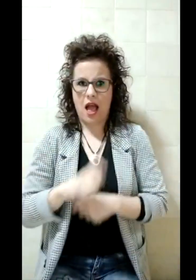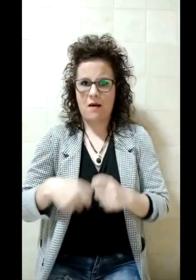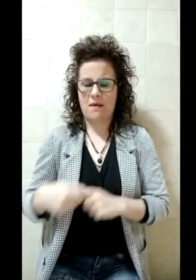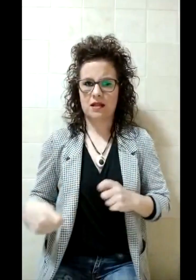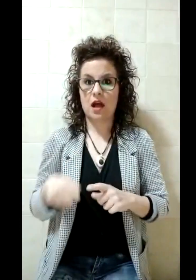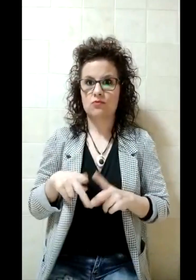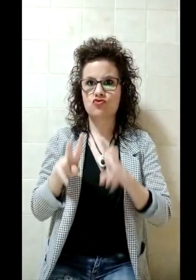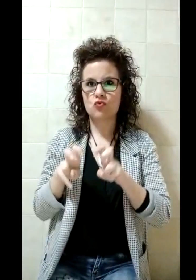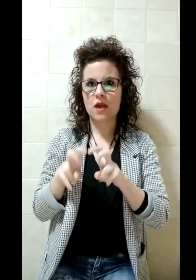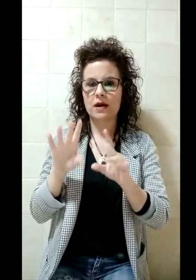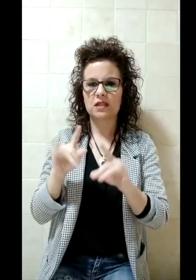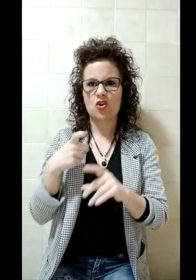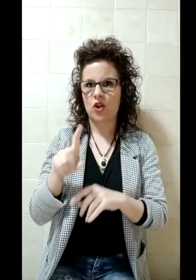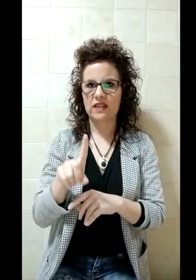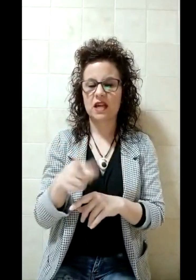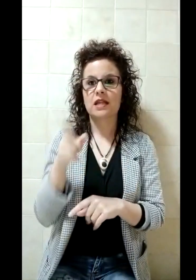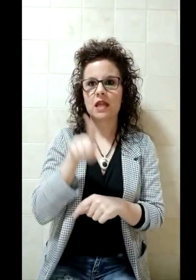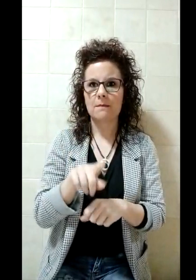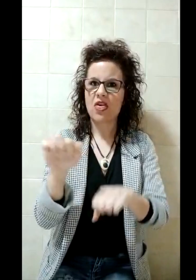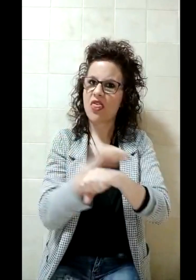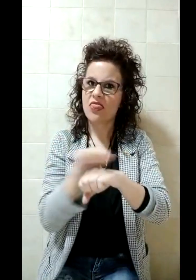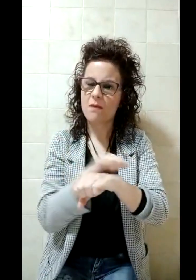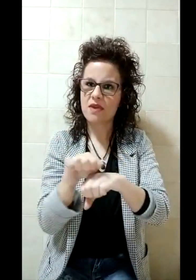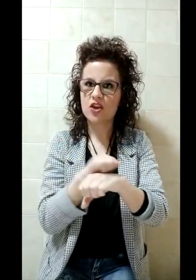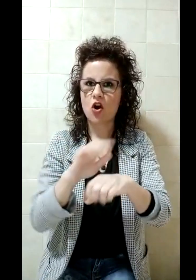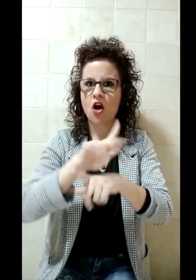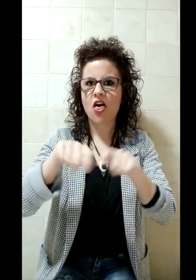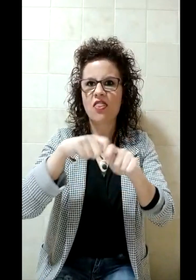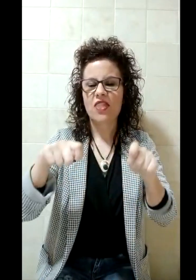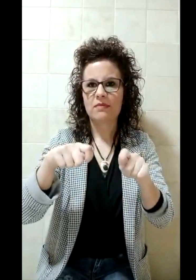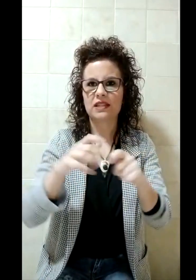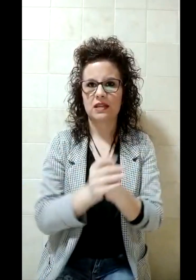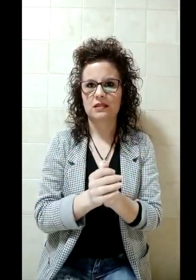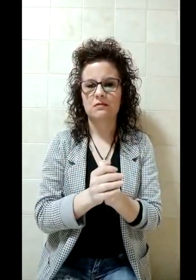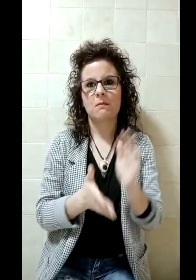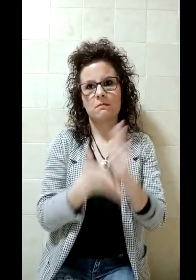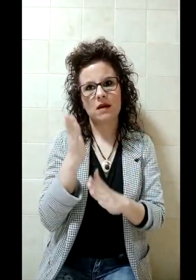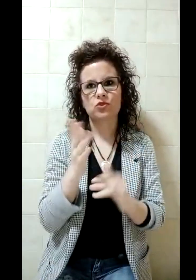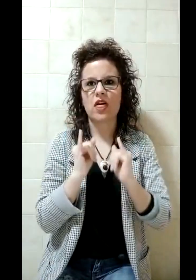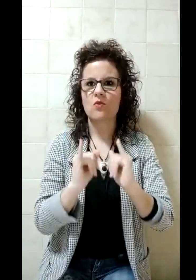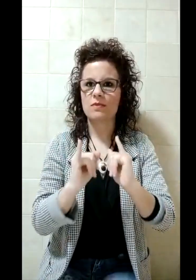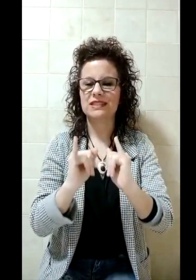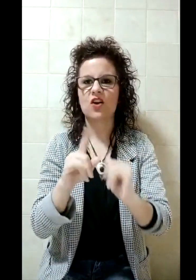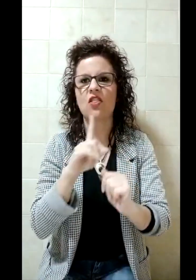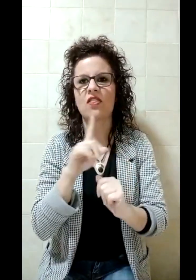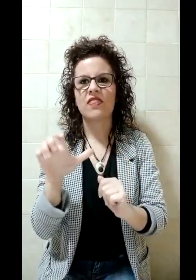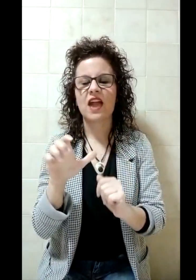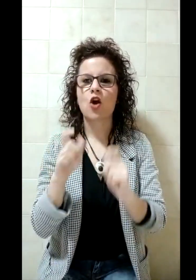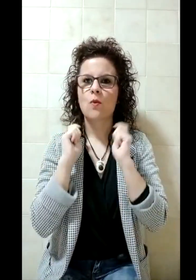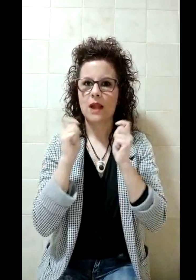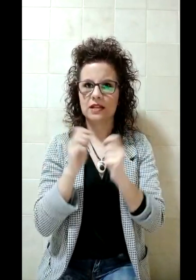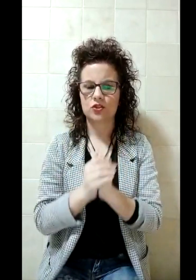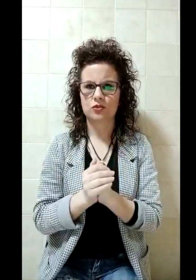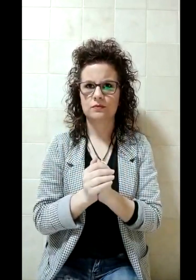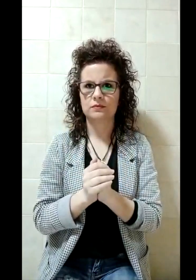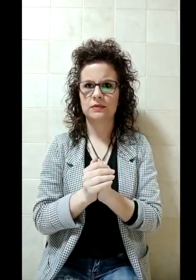cepilló el cabello, le cepilló la bata, aunque era nueva y no necesitaba que la cepillaran, y le cepilló las zapatillas. «Saldremos a dar